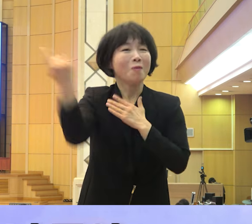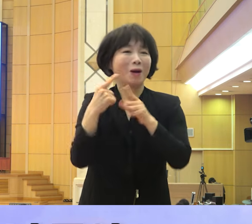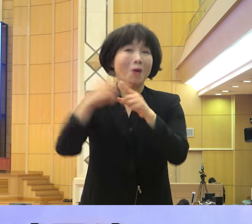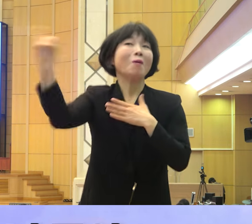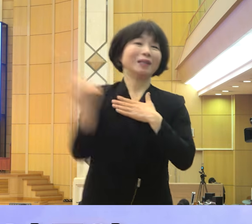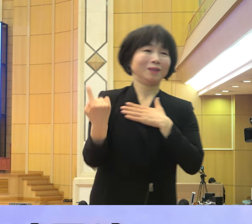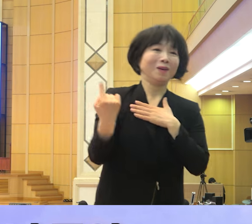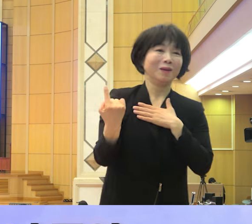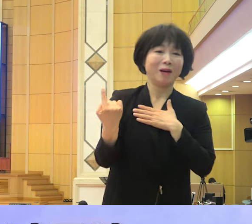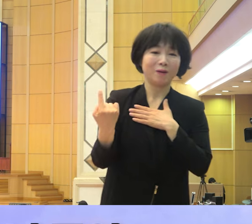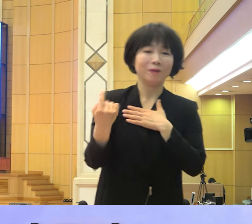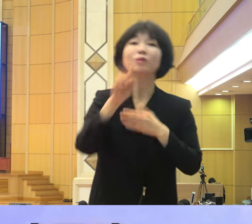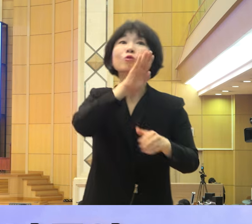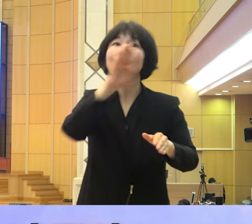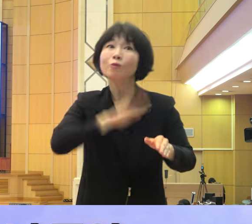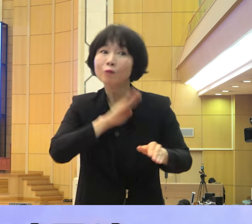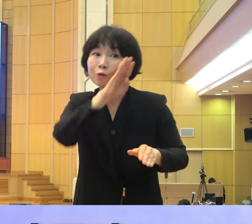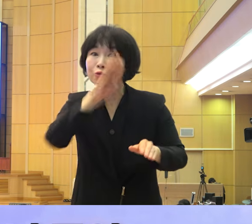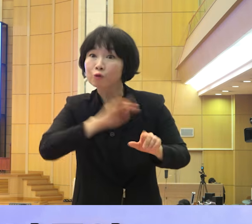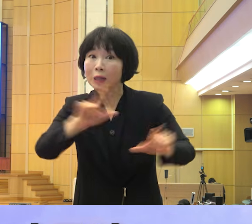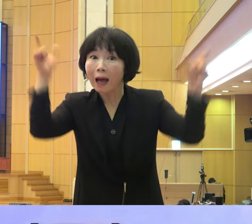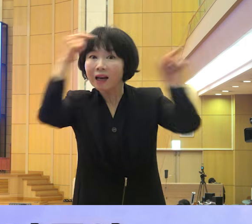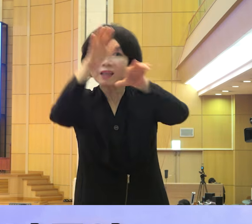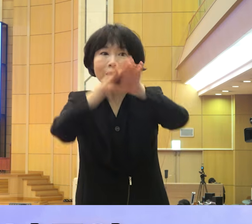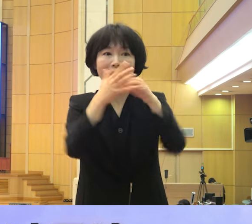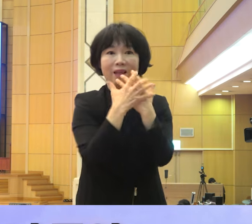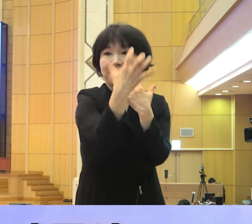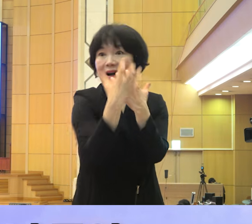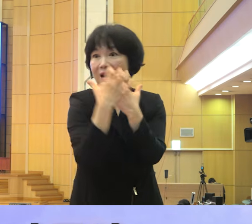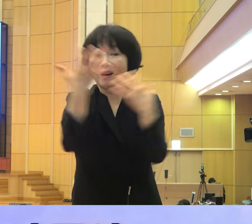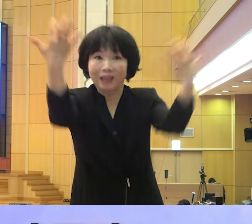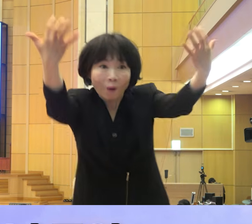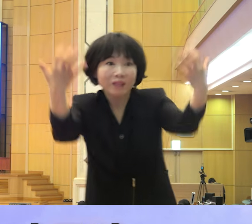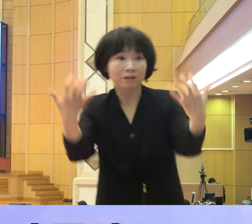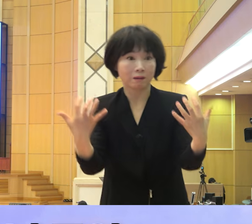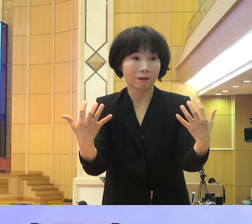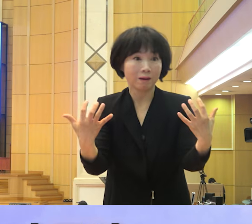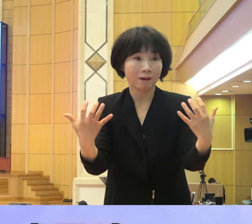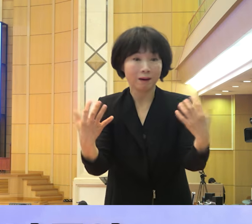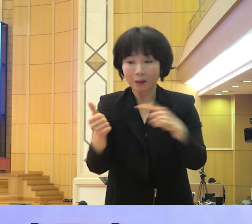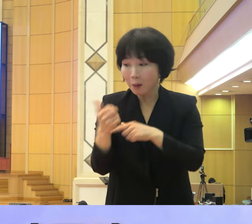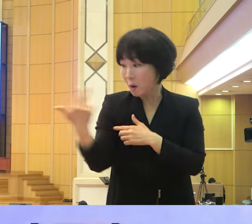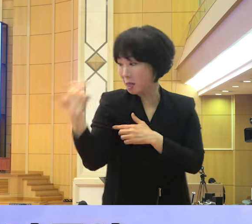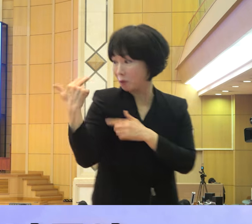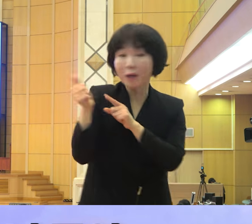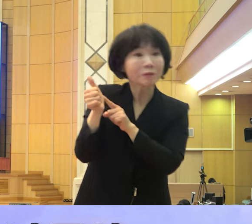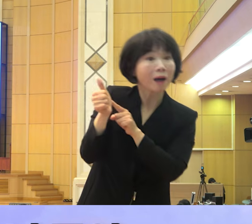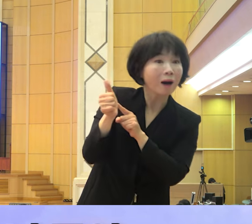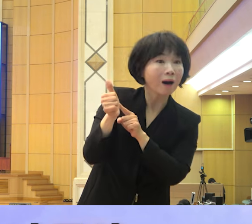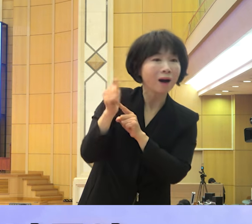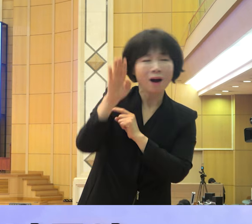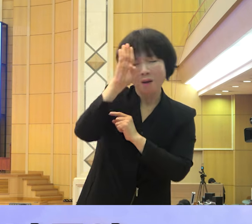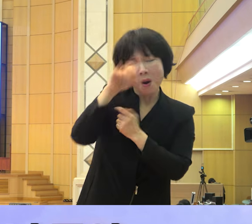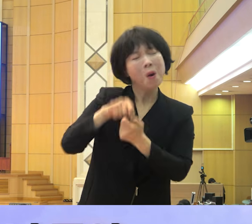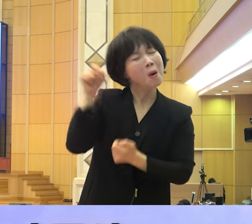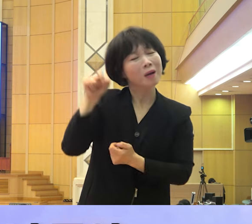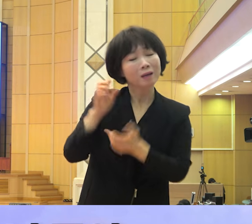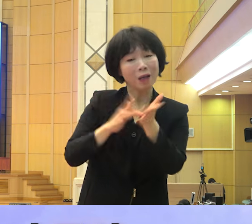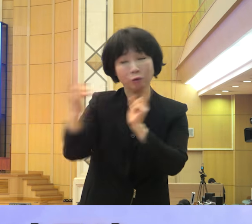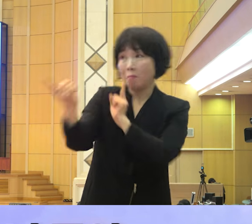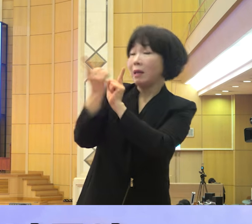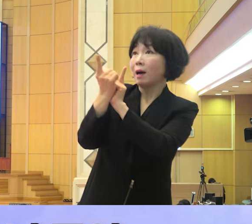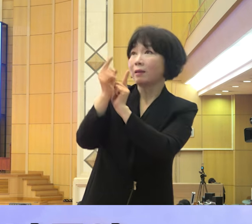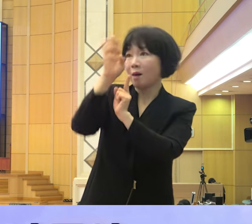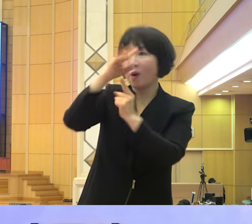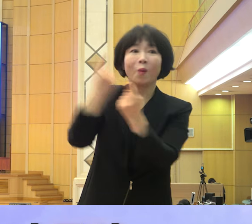교회에서 주일날 그 고침받은 38년 된 병자가 예수님을 지금 만났단